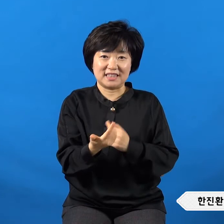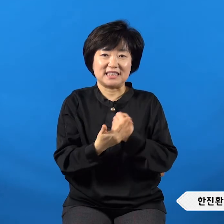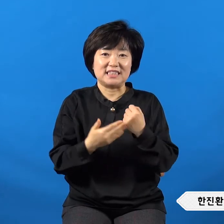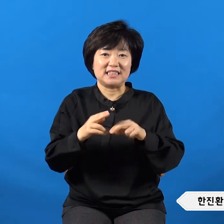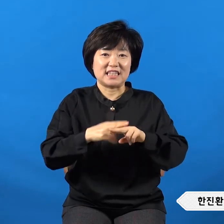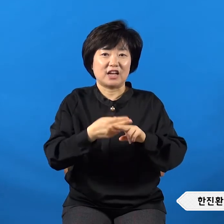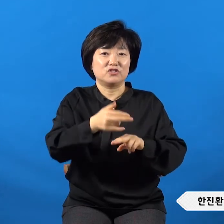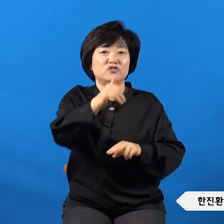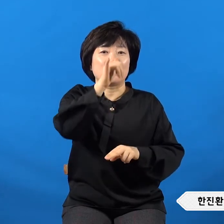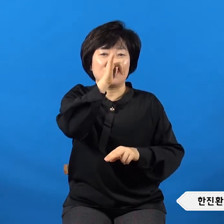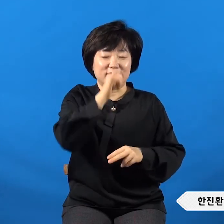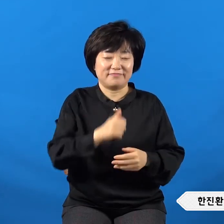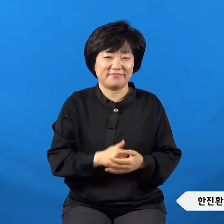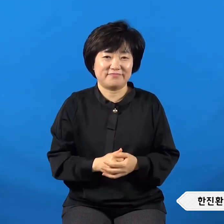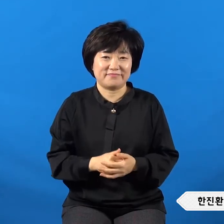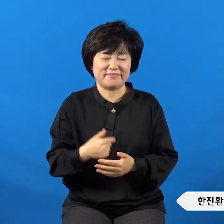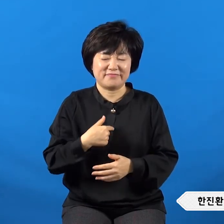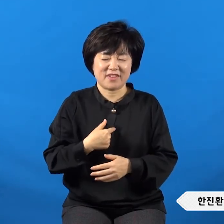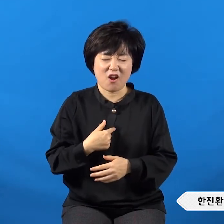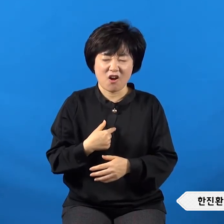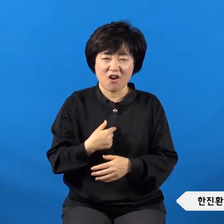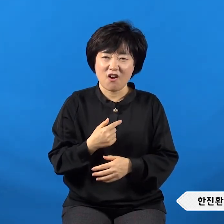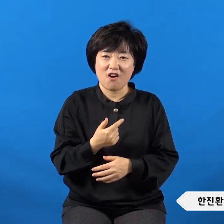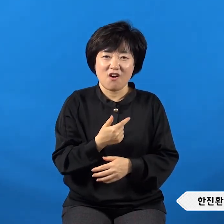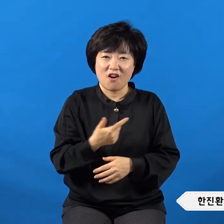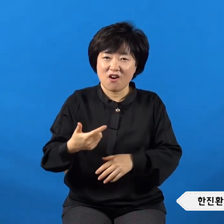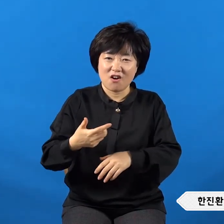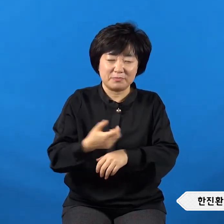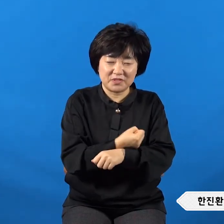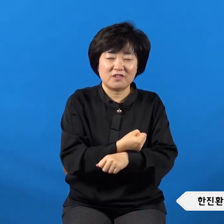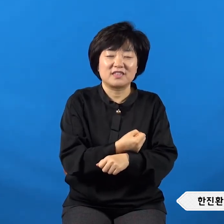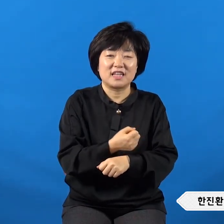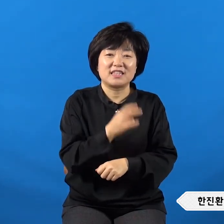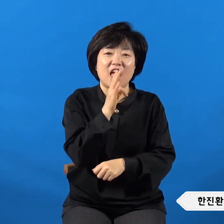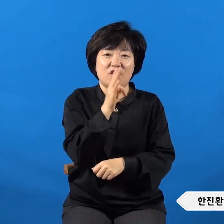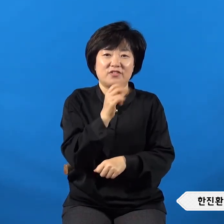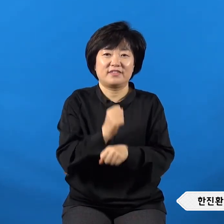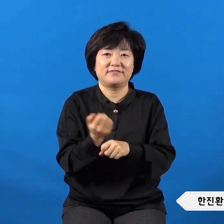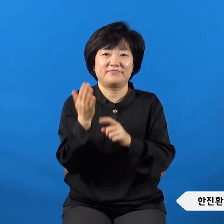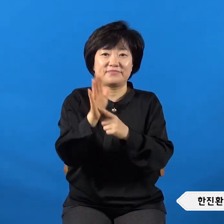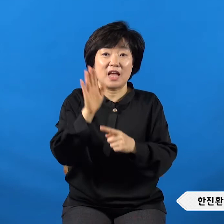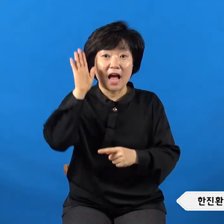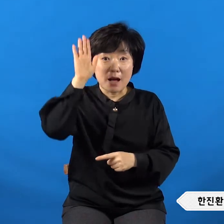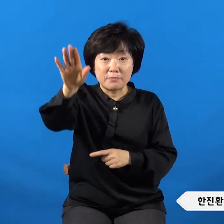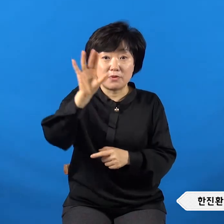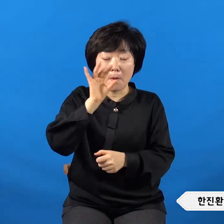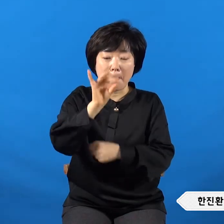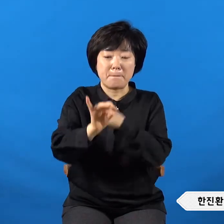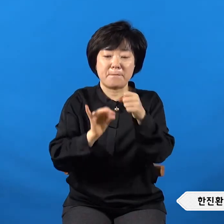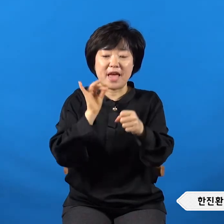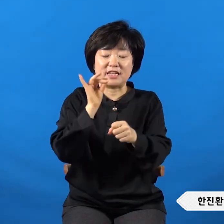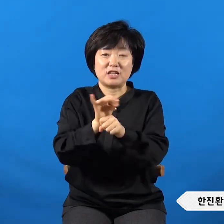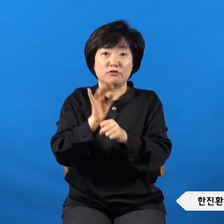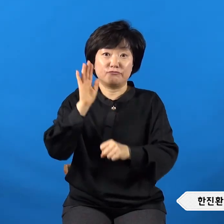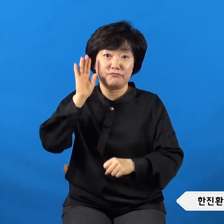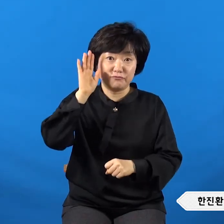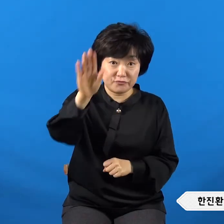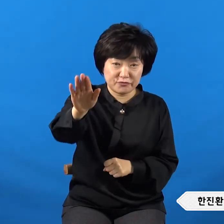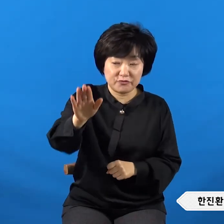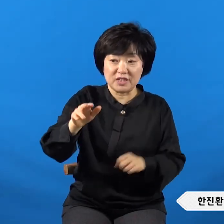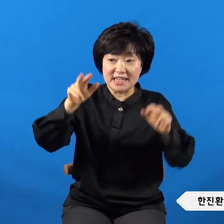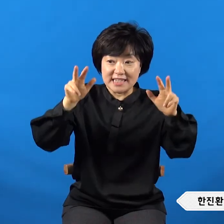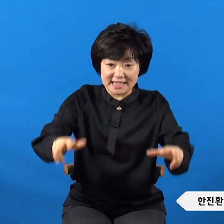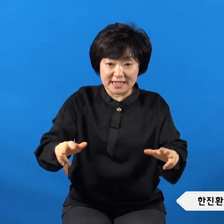거 모르셨지요? 제가 엄청난 예언을 하나 하겠습니다. 앞으로 100년